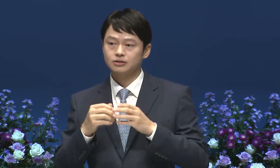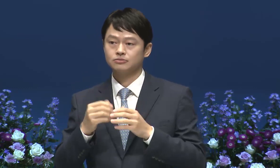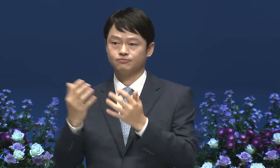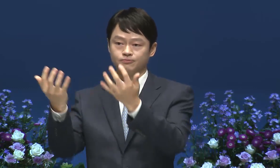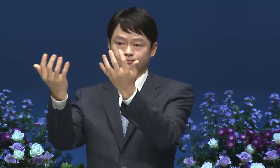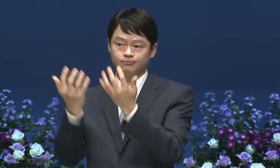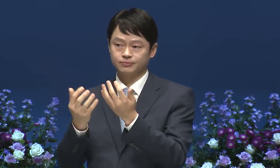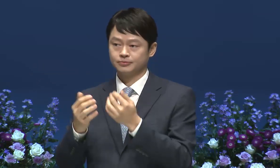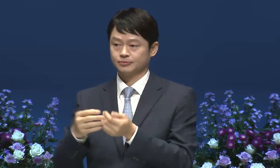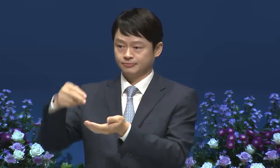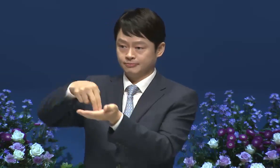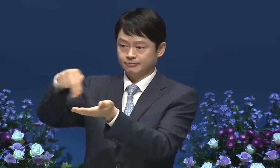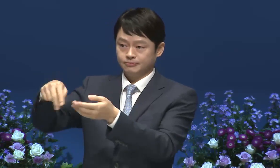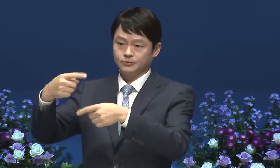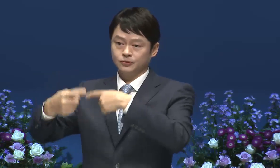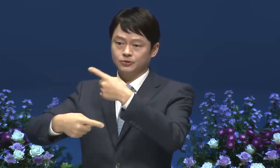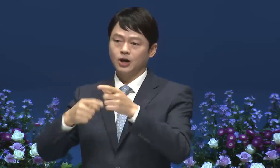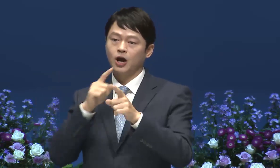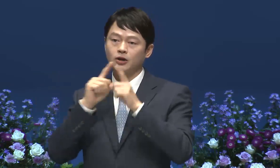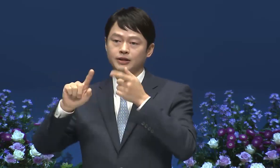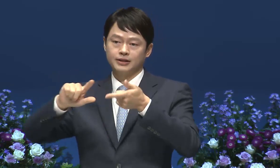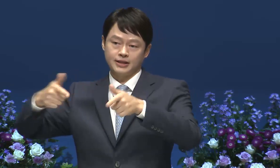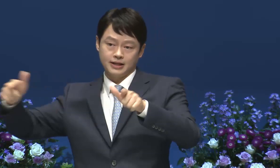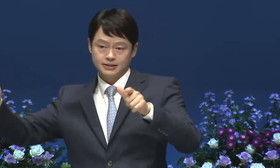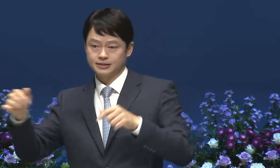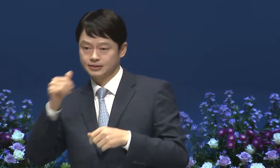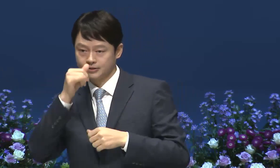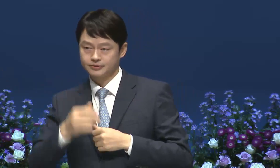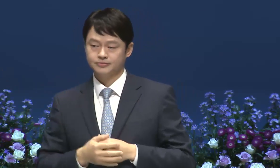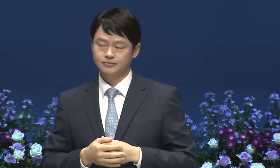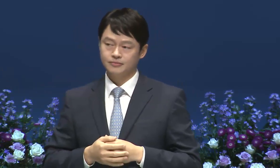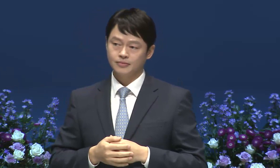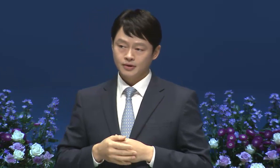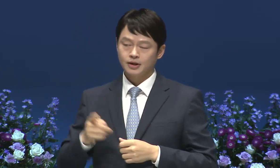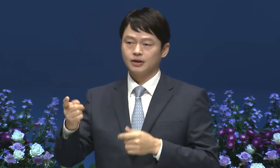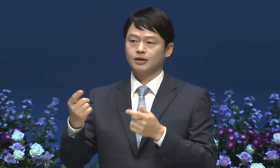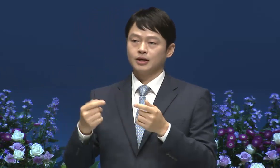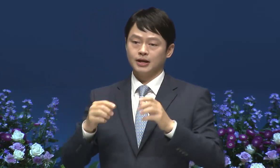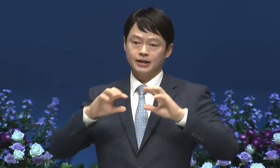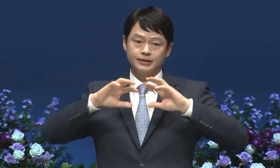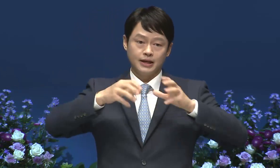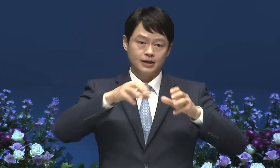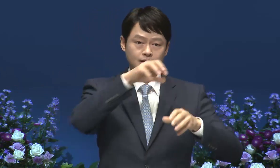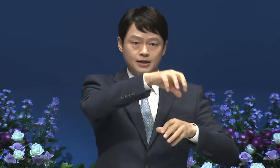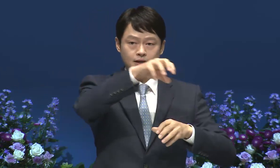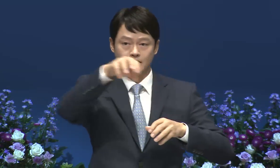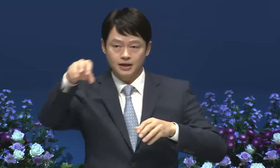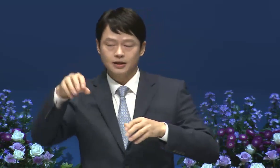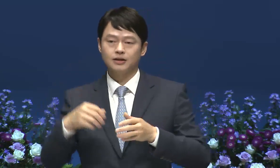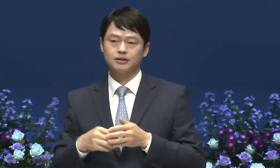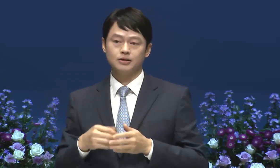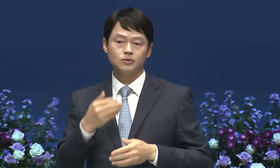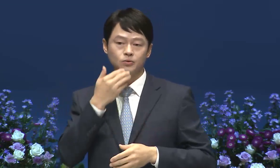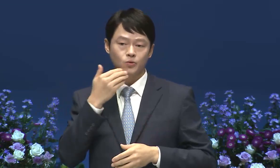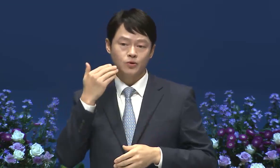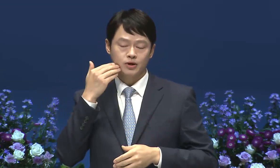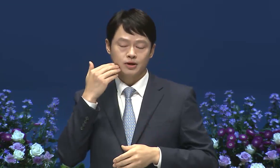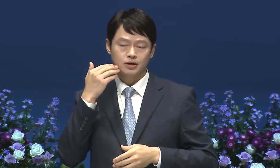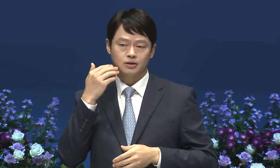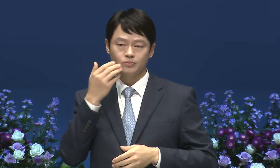일본, 우크라이나, 이스라엘에서 각자의 수어로 통역으로 예배를 진행하고 있습니다.